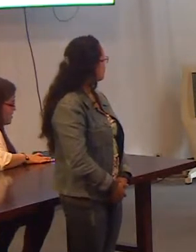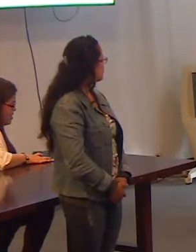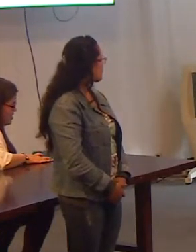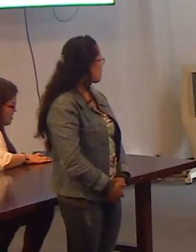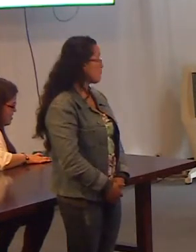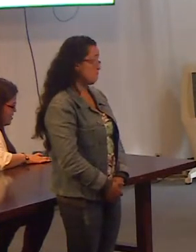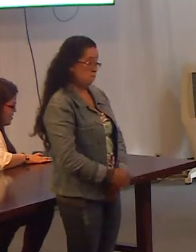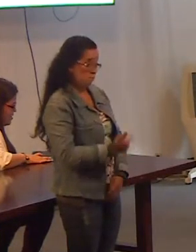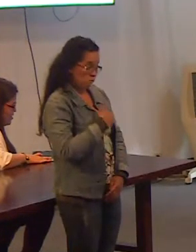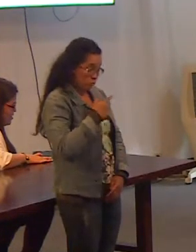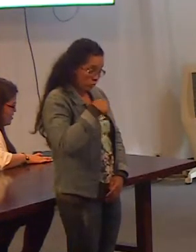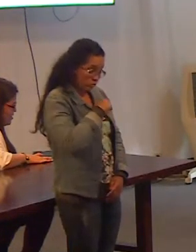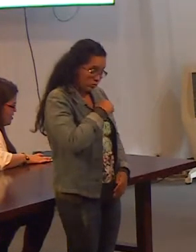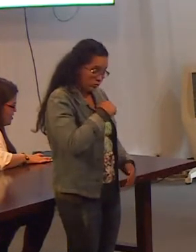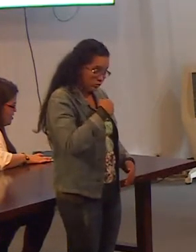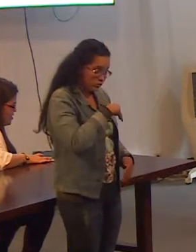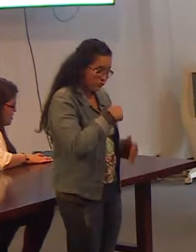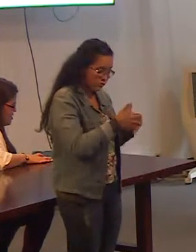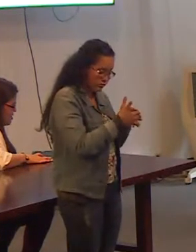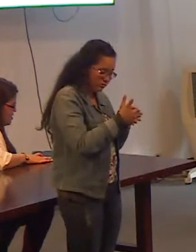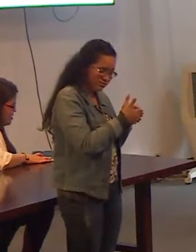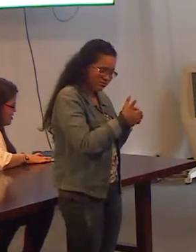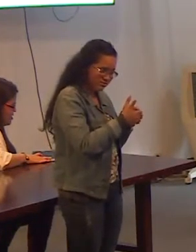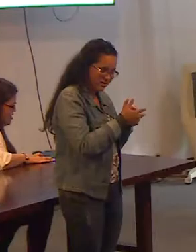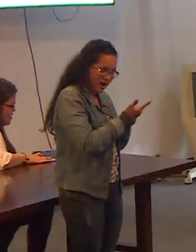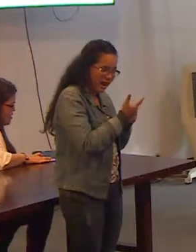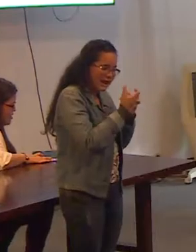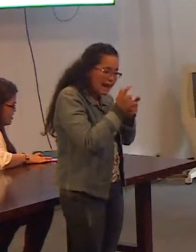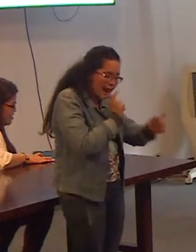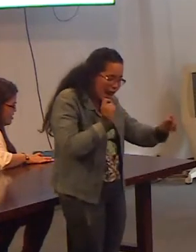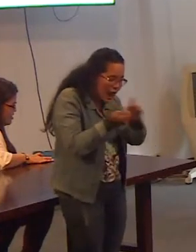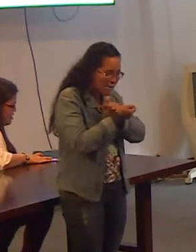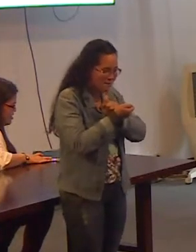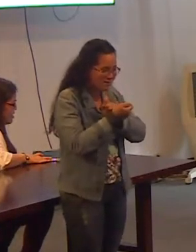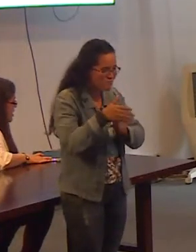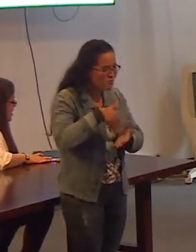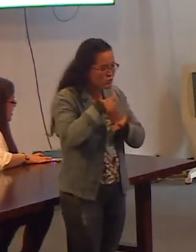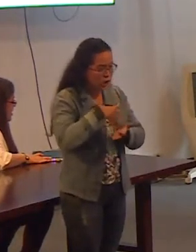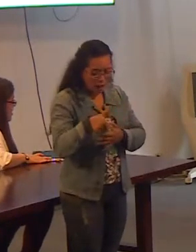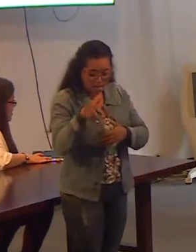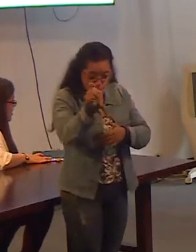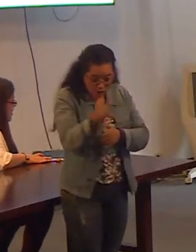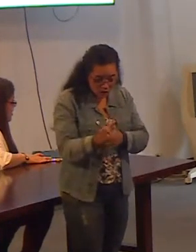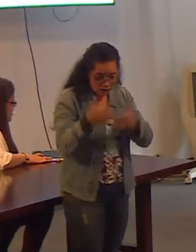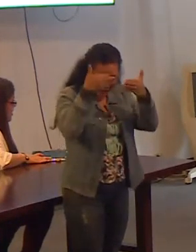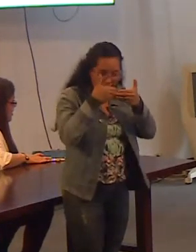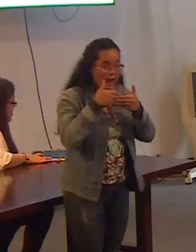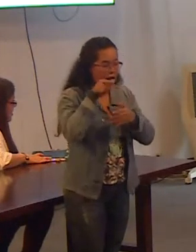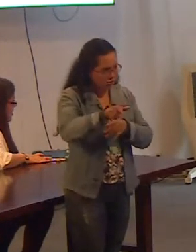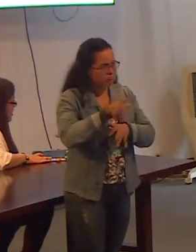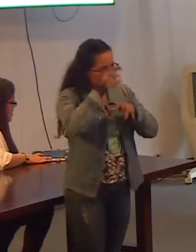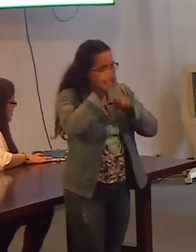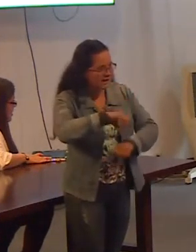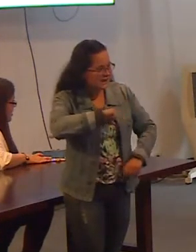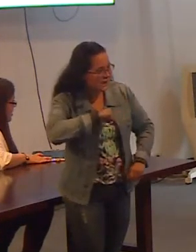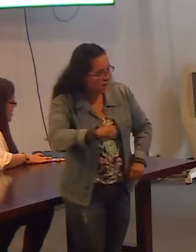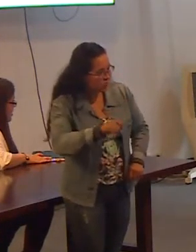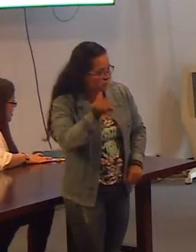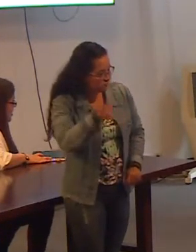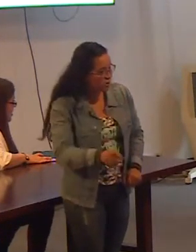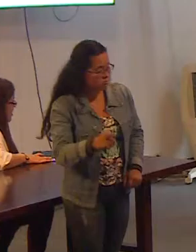Nosotros, como Sistematizarte, queremos cambiar esta mirada, transformarla y hacer ver que los sujetos con discapacidad son personas de derechos y